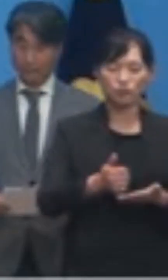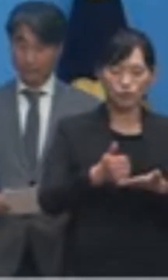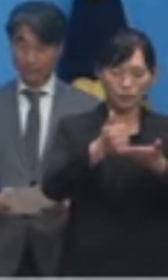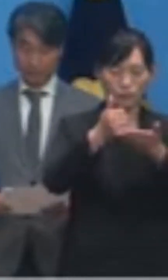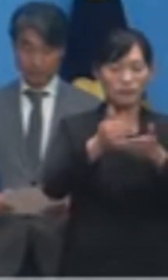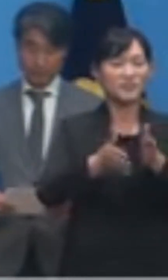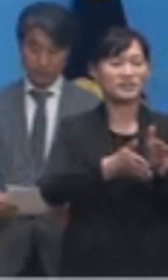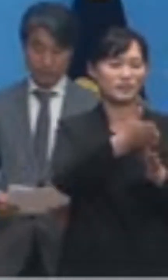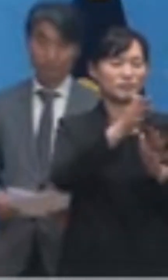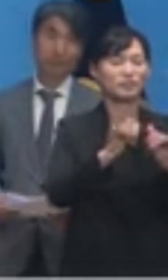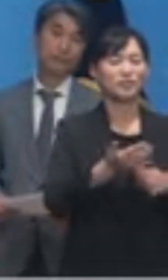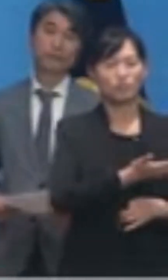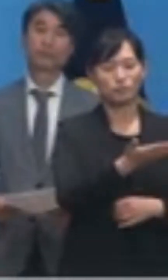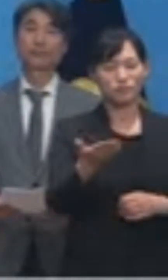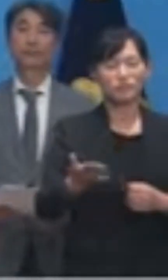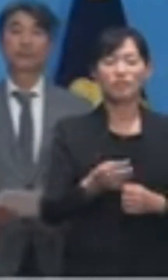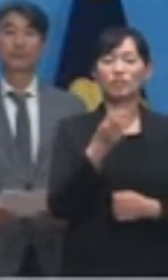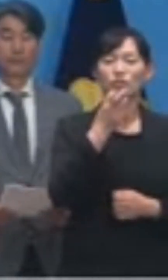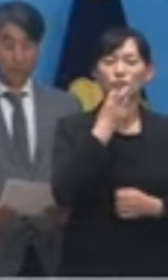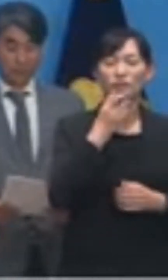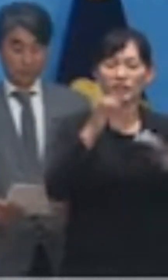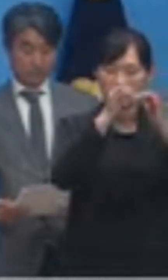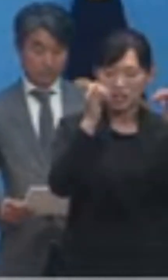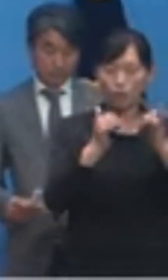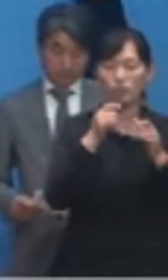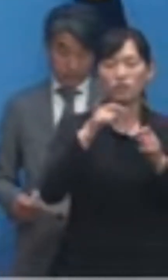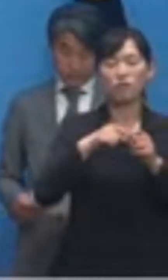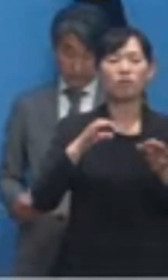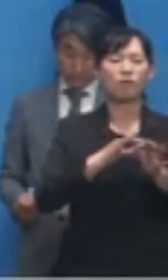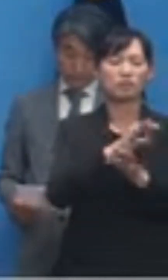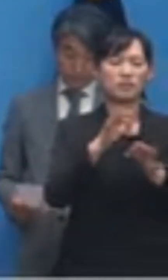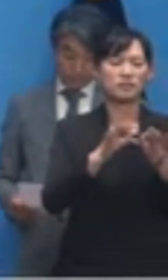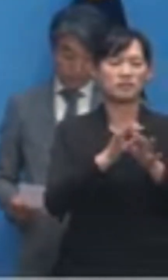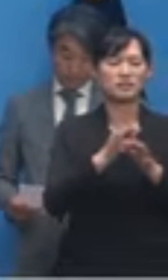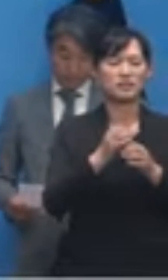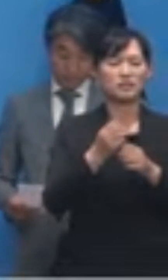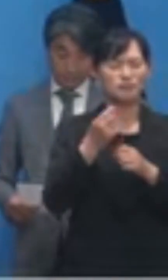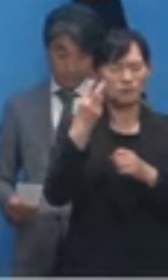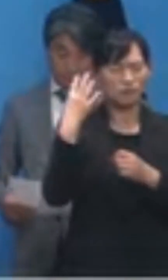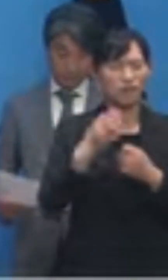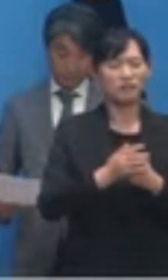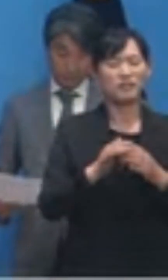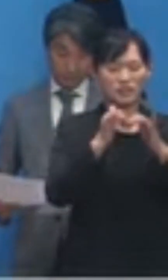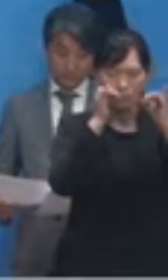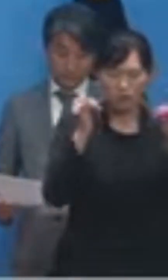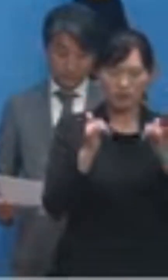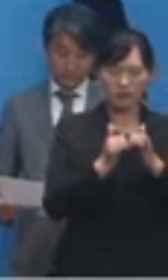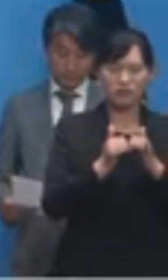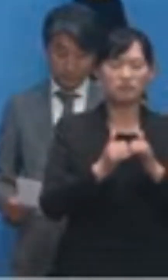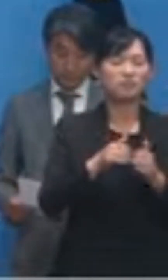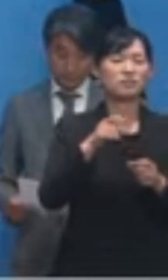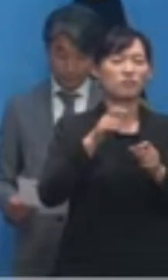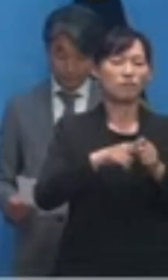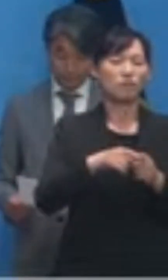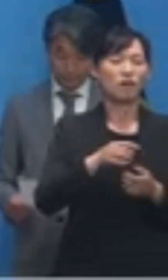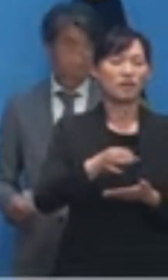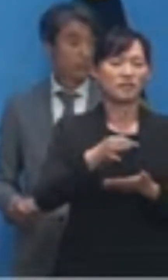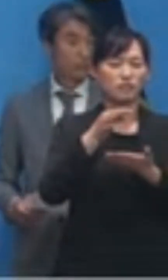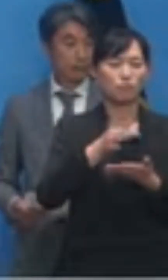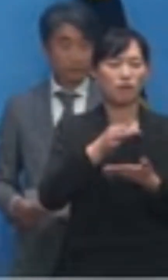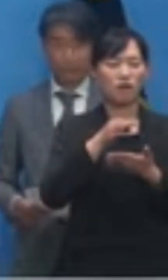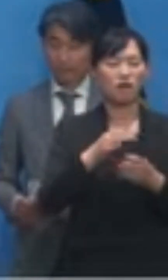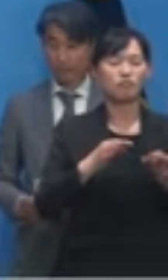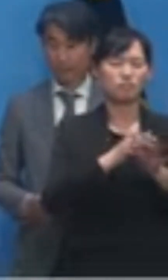존경하는 시민 여러분, 서울의 사회적 경제는 지난 수십 년간 사회적 가치와 경제적 성장을 괄목할